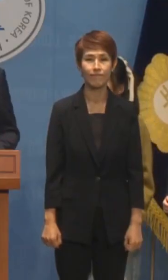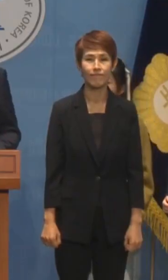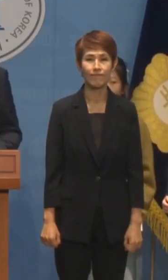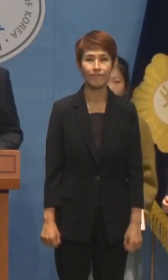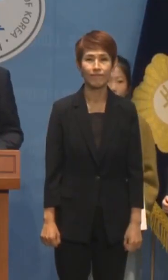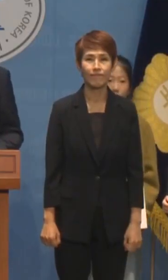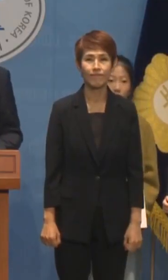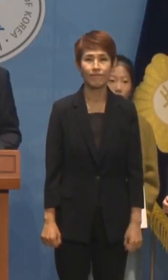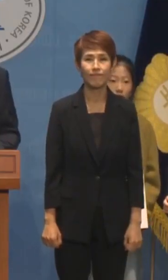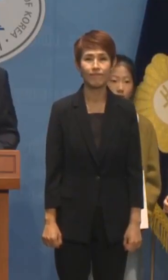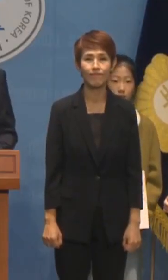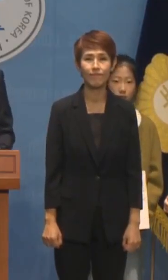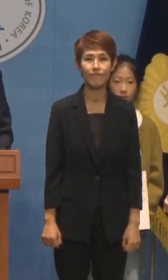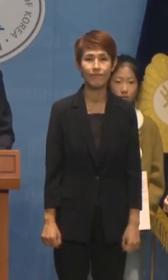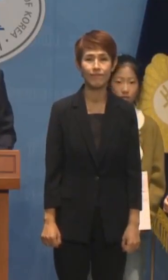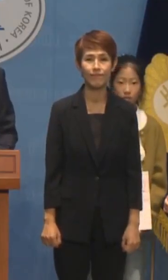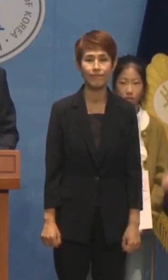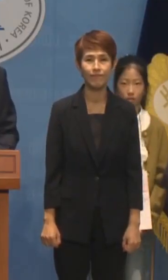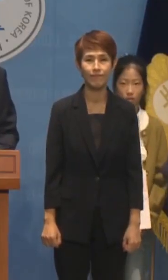늦었으니까 바로 시작하겠습니다.